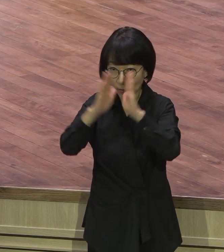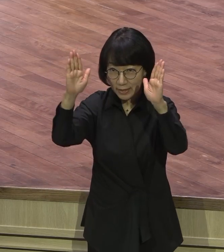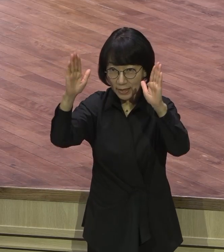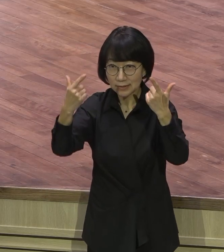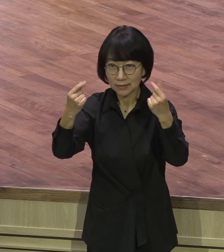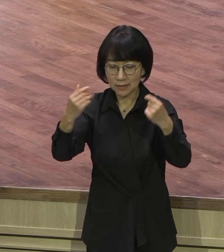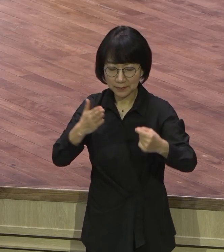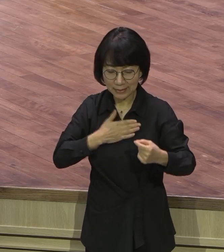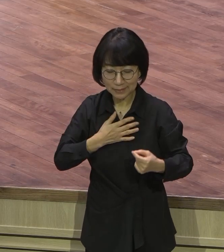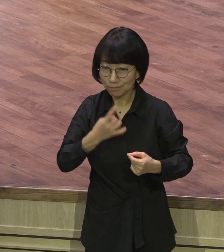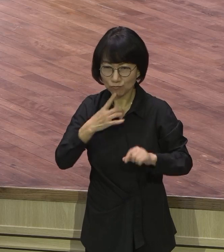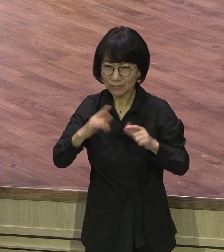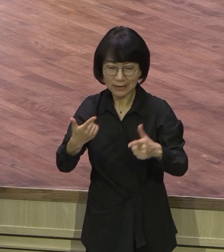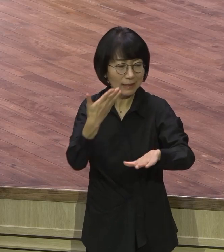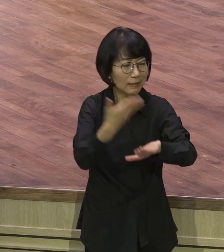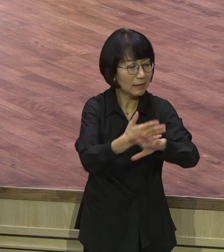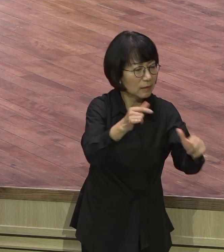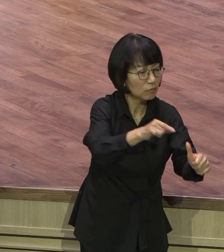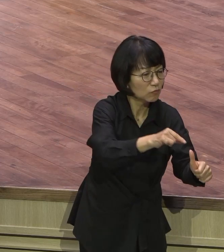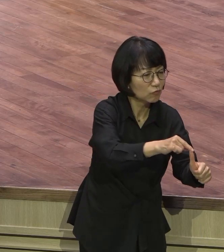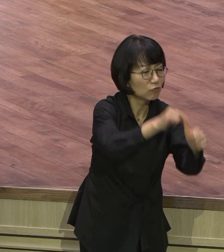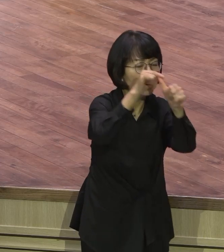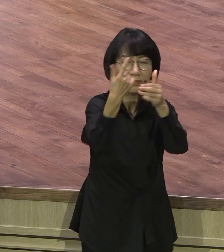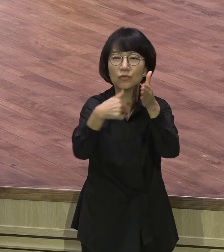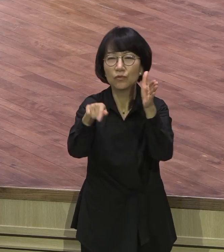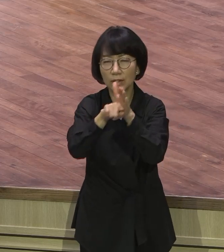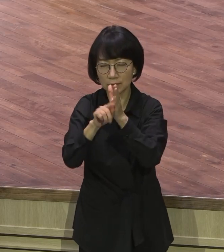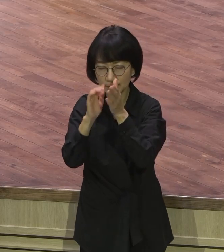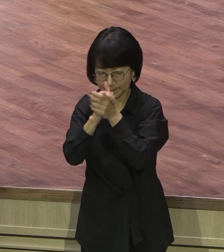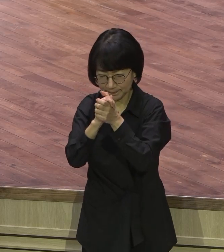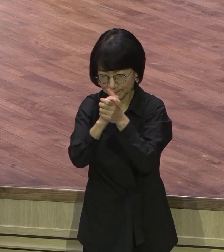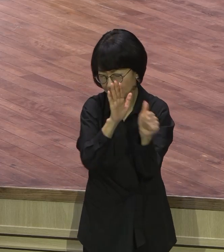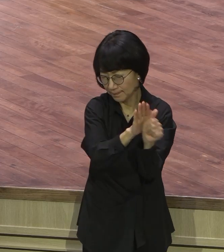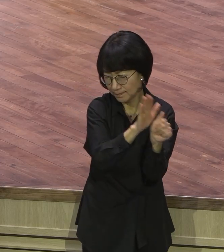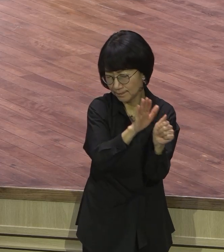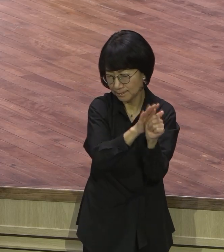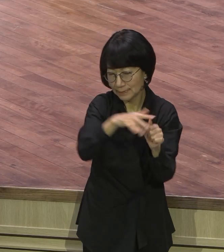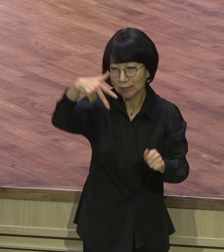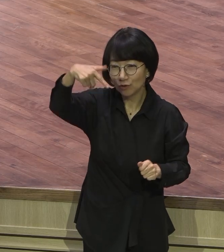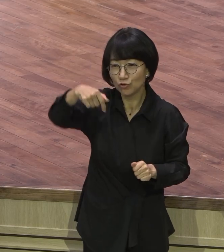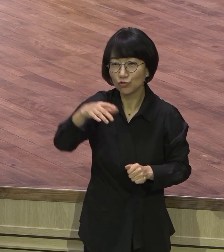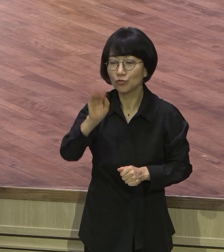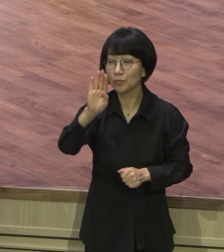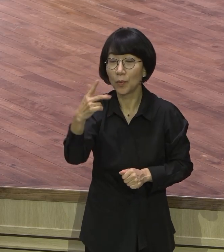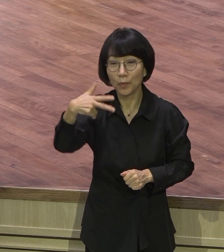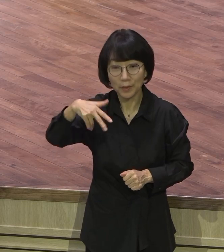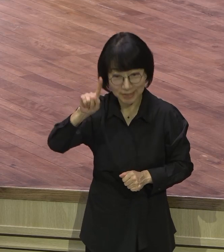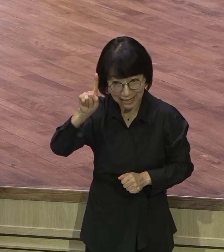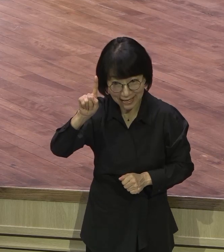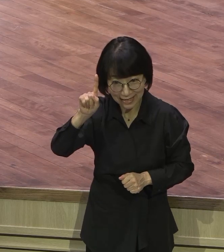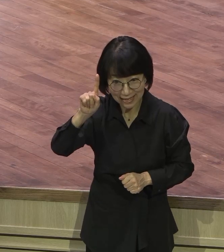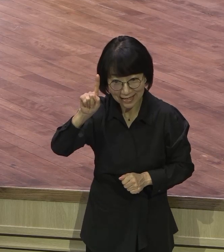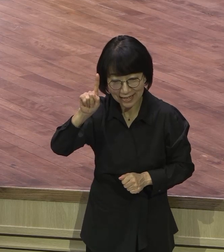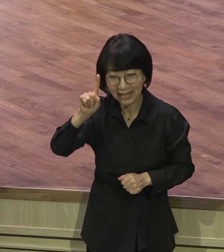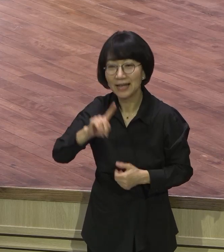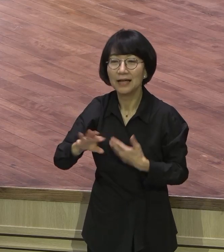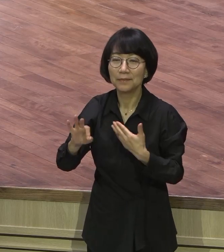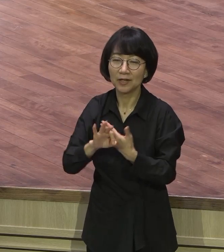영혼을 살리고 회복시키는 정보자의 자리까지 그래 가는 사람 아주